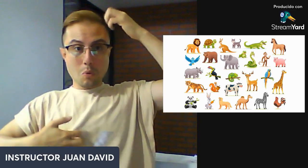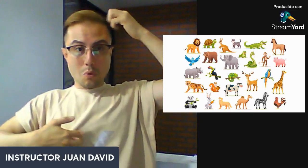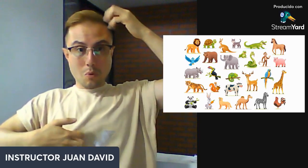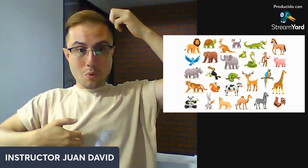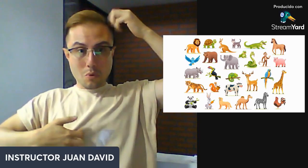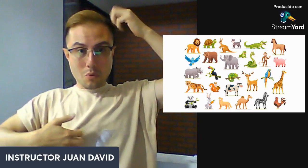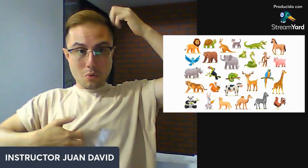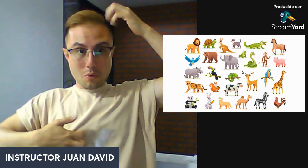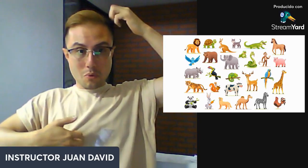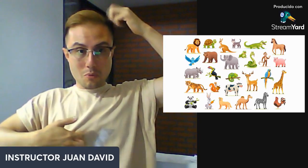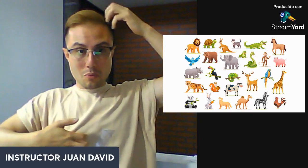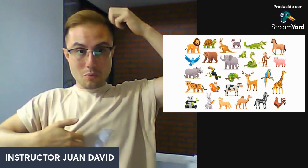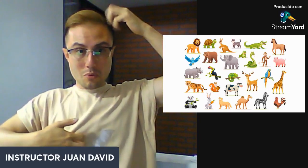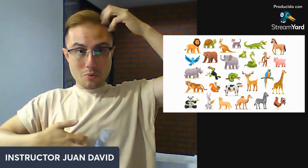Mono.